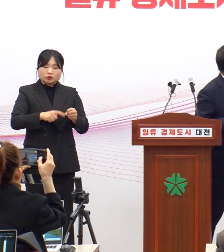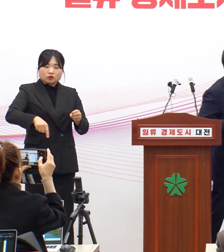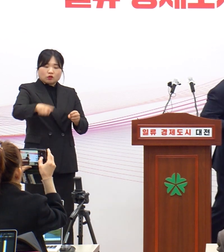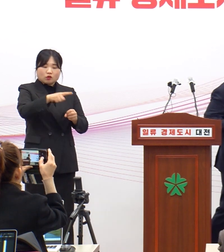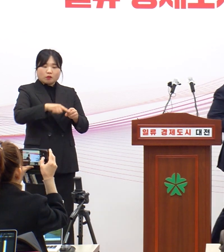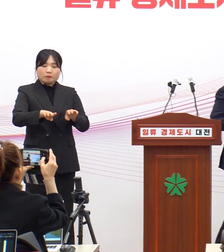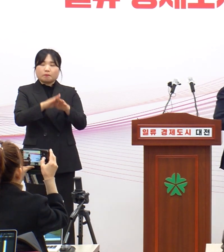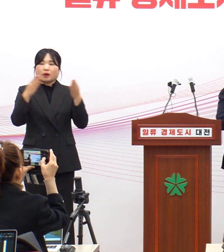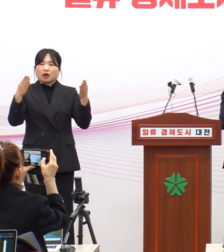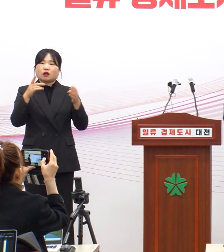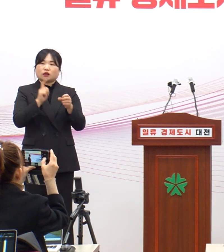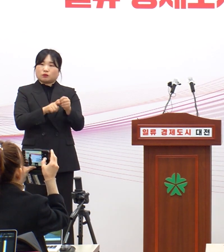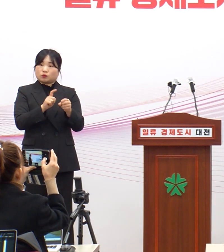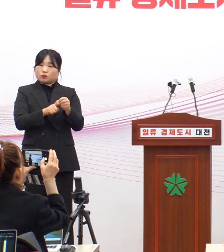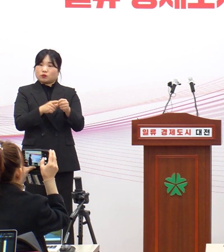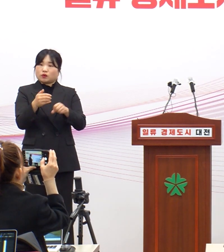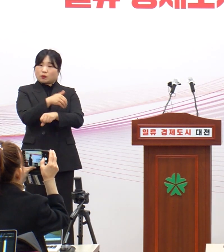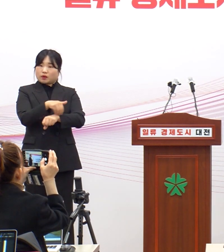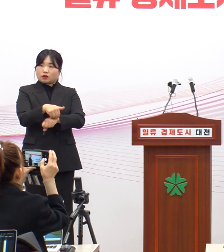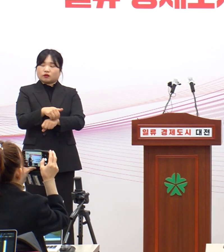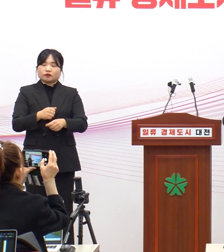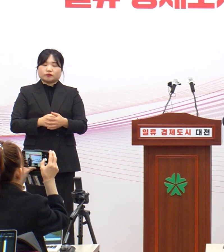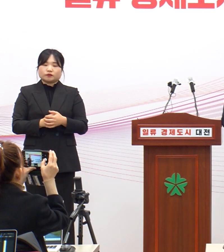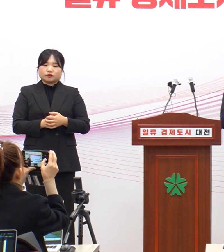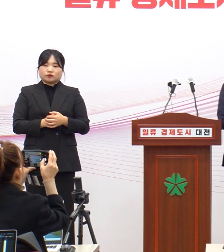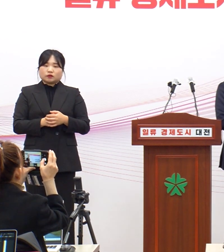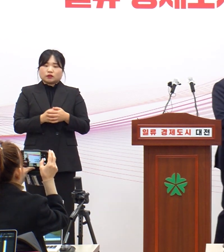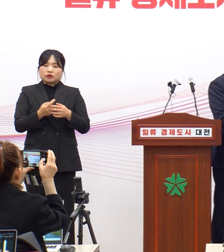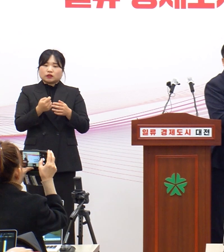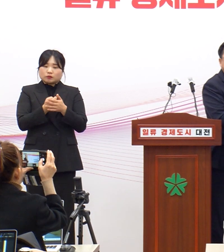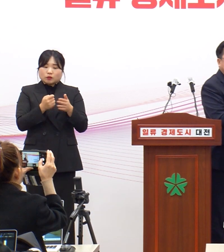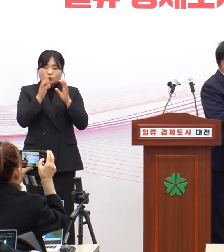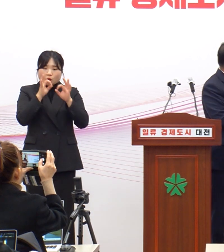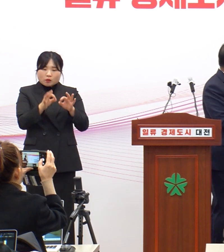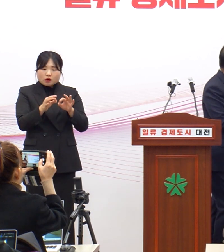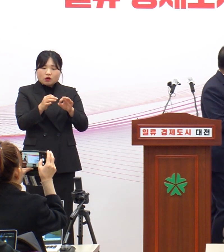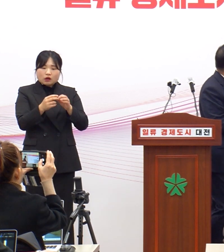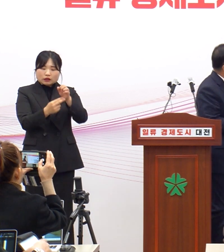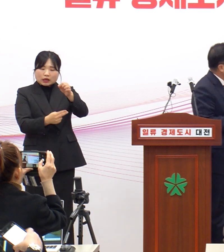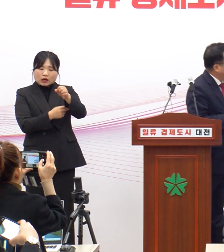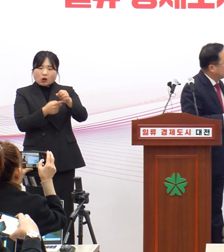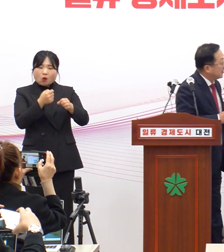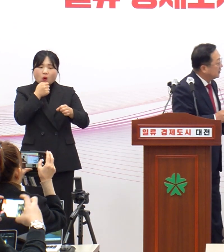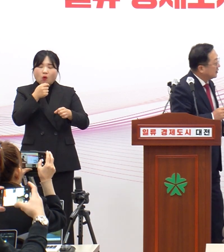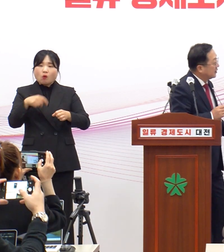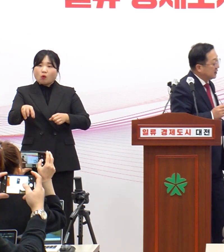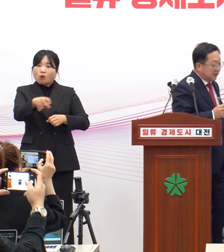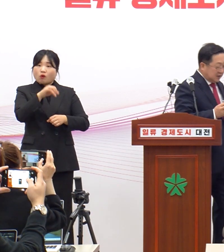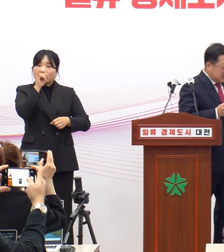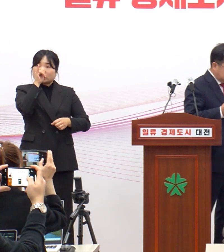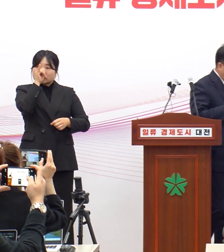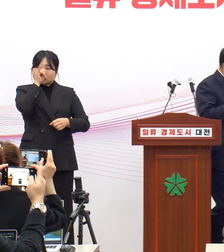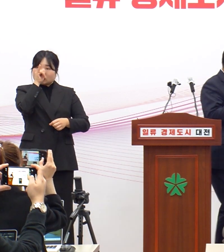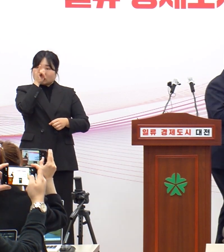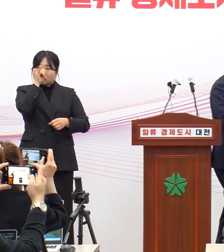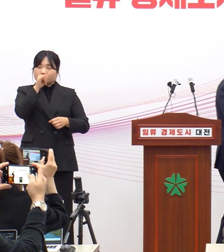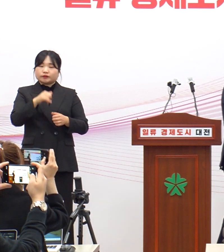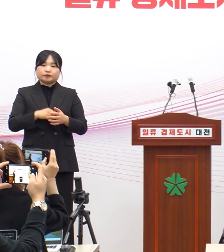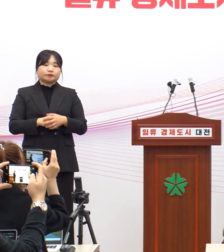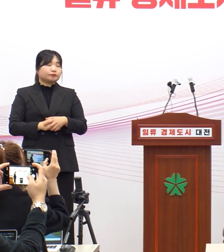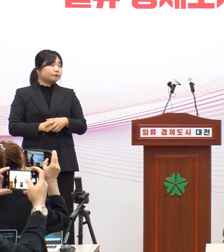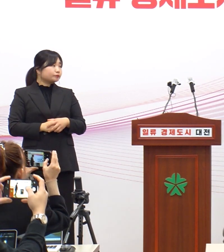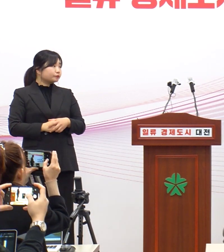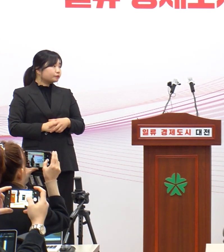개편하게 됩니다. 그래서 여기도 지금 작은 다리들이 지금 있거든요. 작은 다리들이 있는데